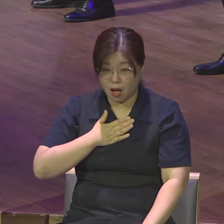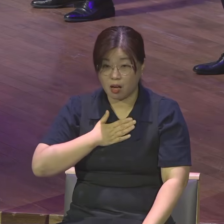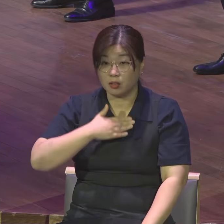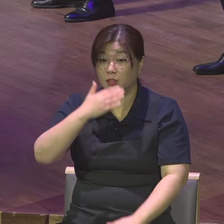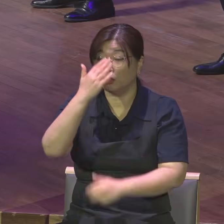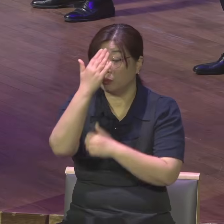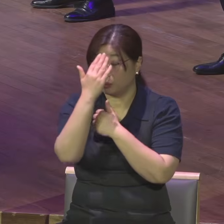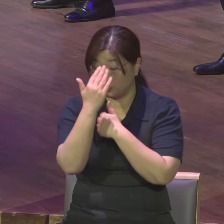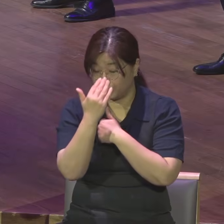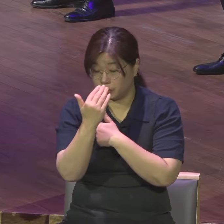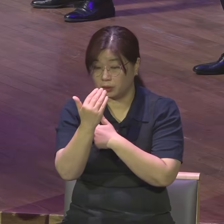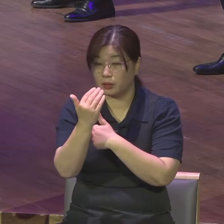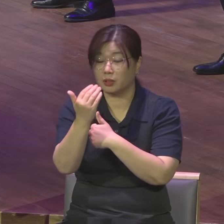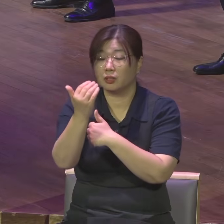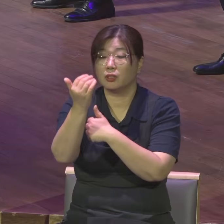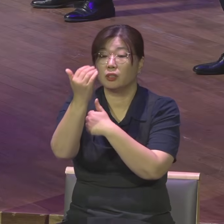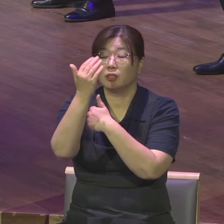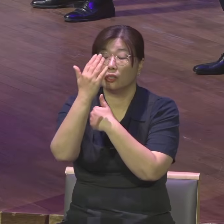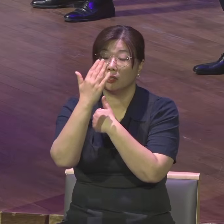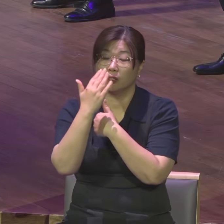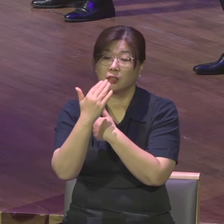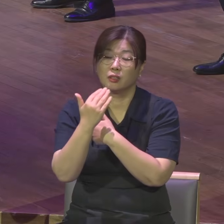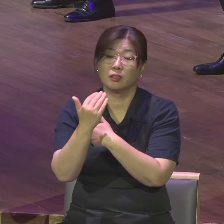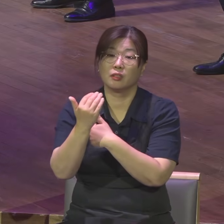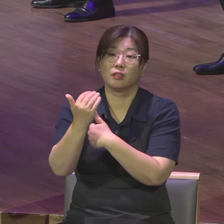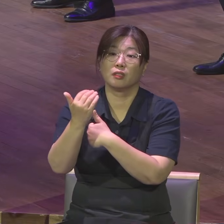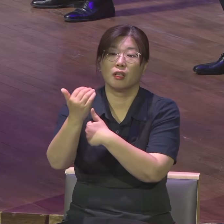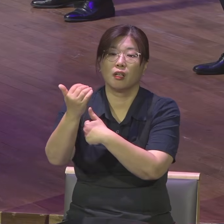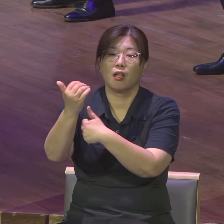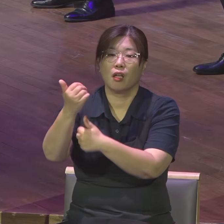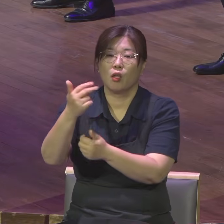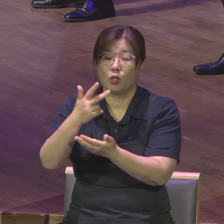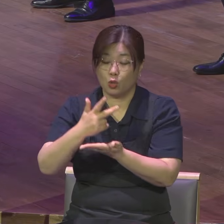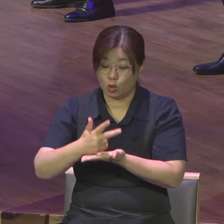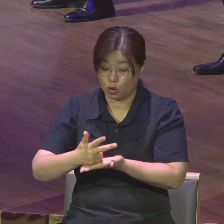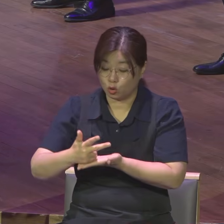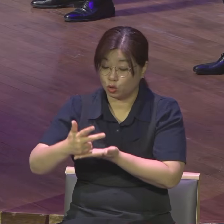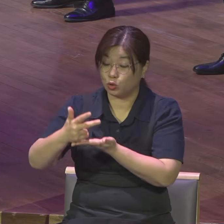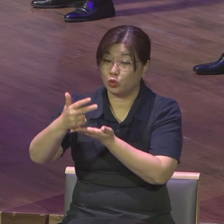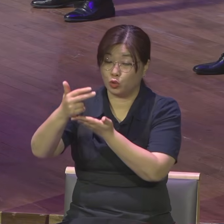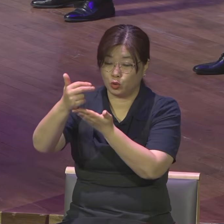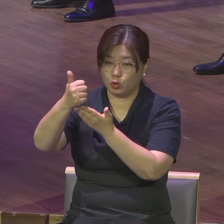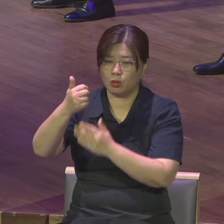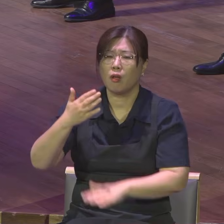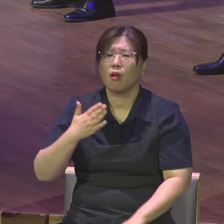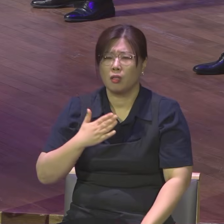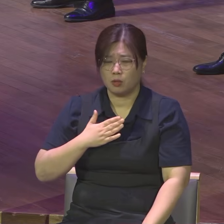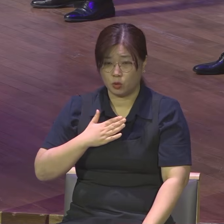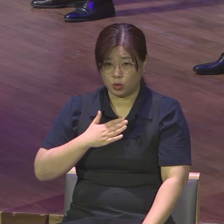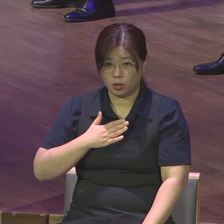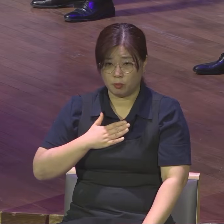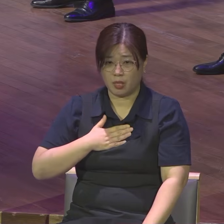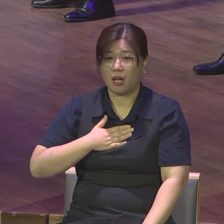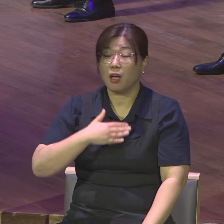주님 나를 부르시니